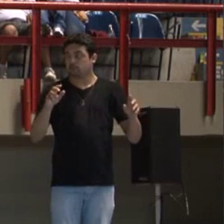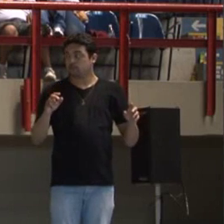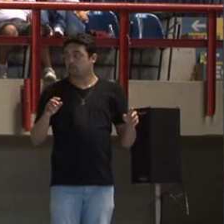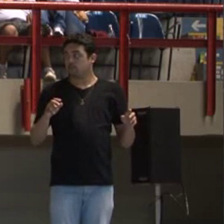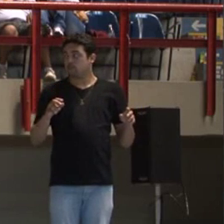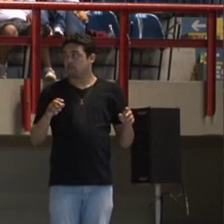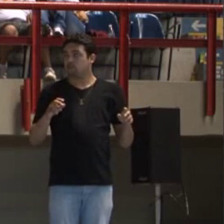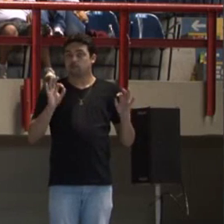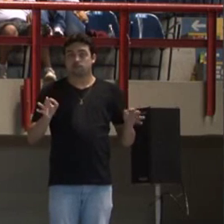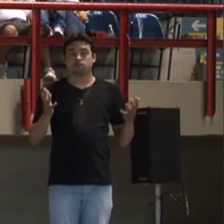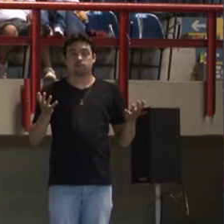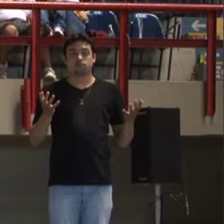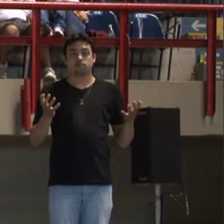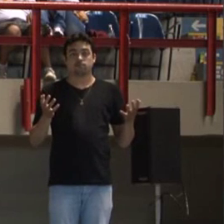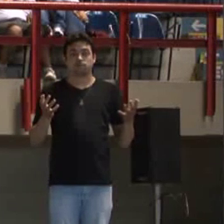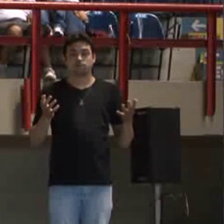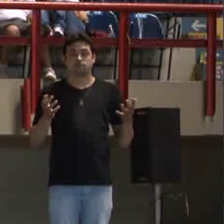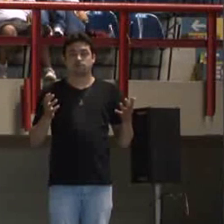Não é não?